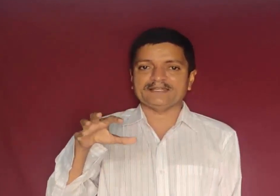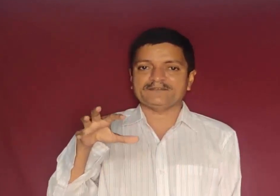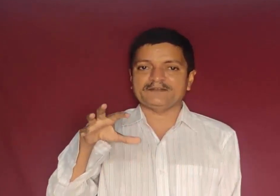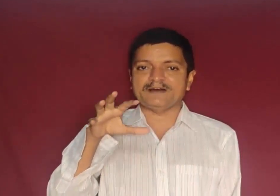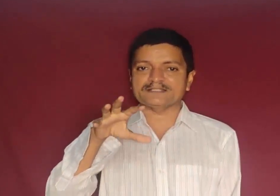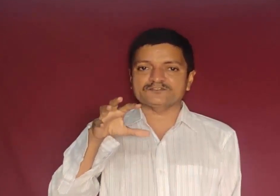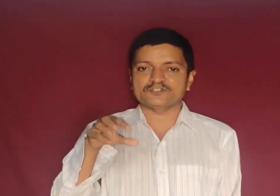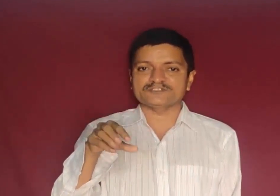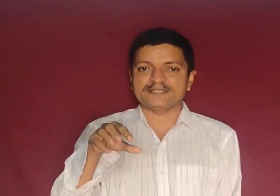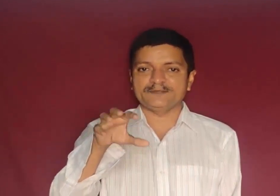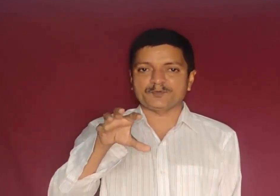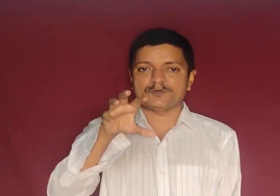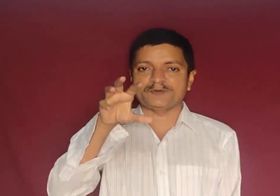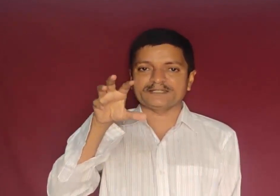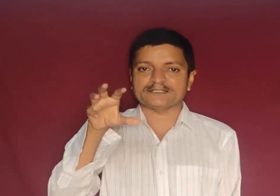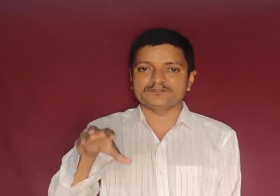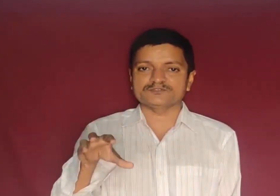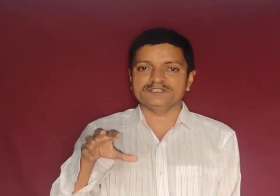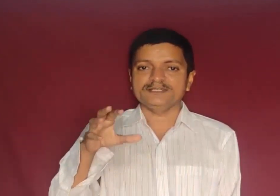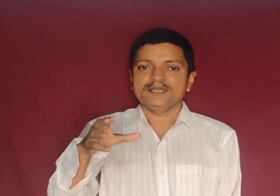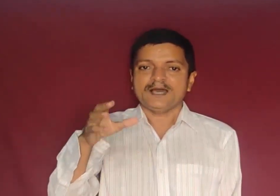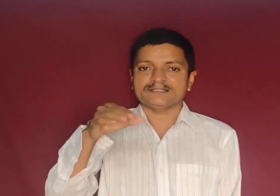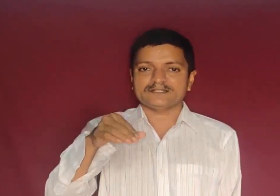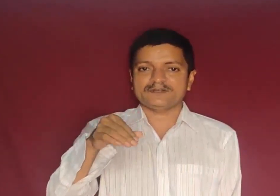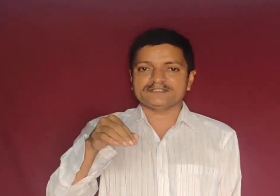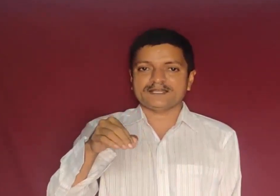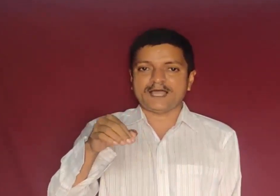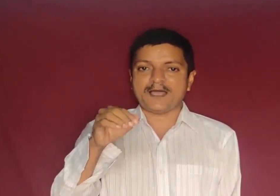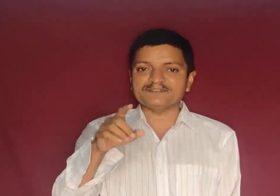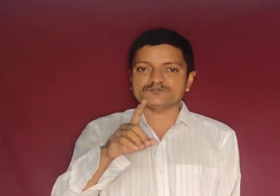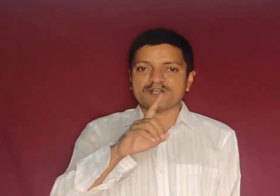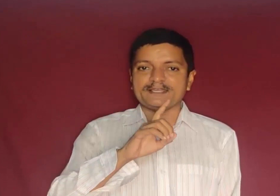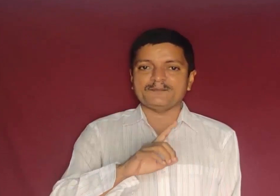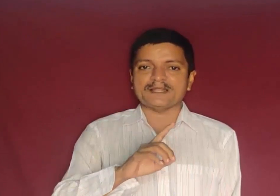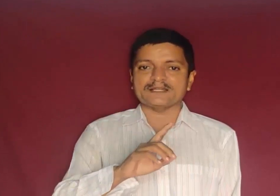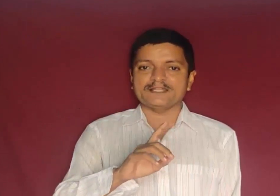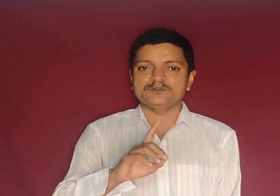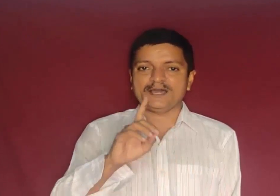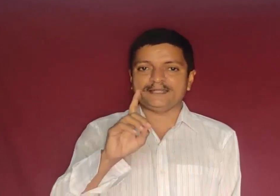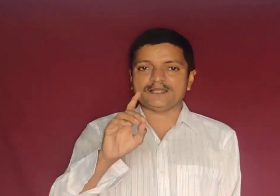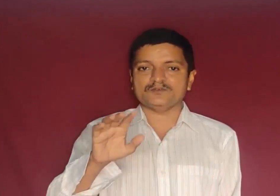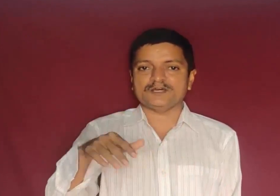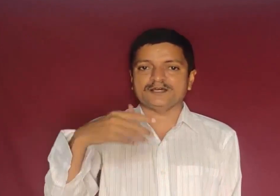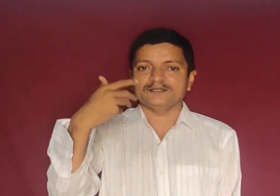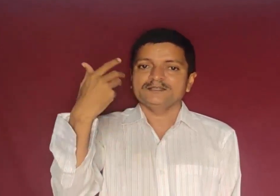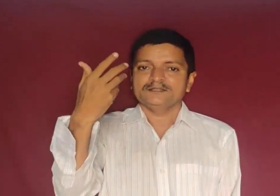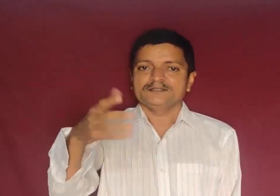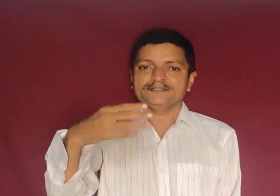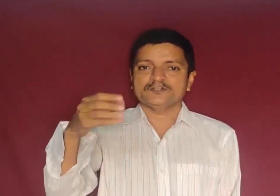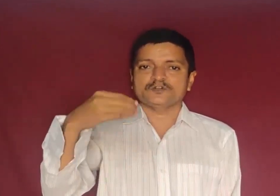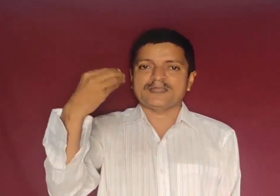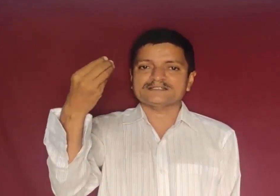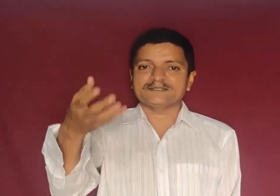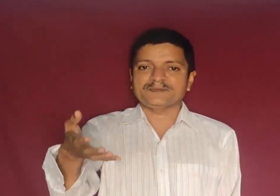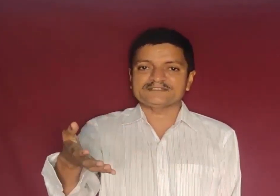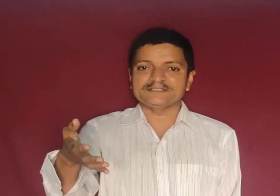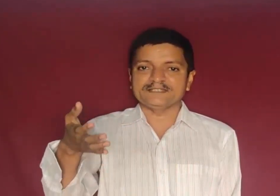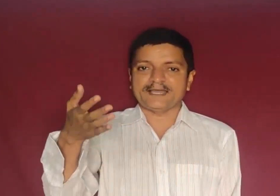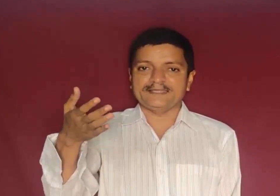భయంకరమైన వాదనలు జరుగుతాయని ఈ ప్రోమోని బట్టి అర్థమవుతుంది. ఆ తర్వాత ఇక అభిజిత్ ఒక్కడే ఏం మాట్లాడలేదు, హర్యానా కూడా ఏదో రెండు మాటలు చెప్పేసింది.